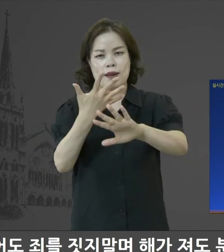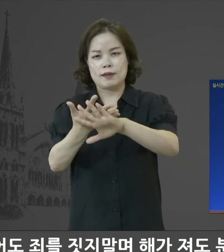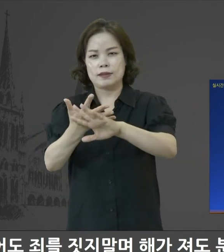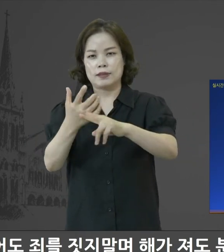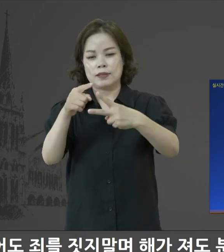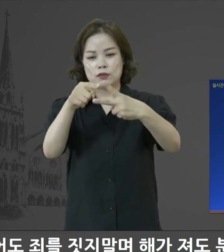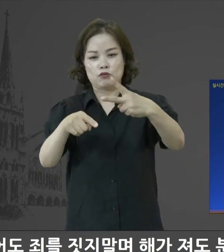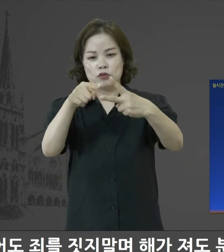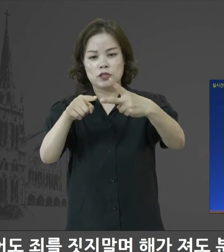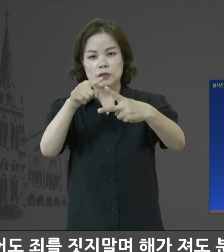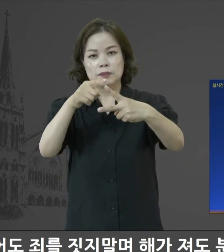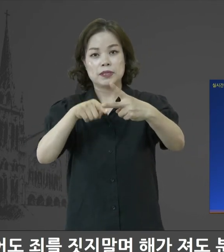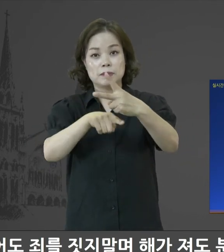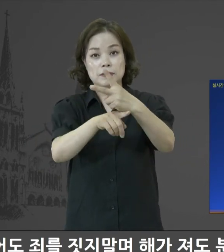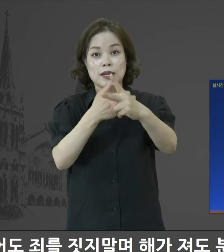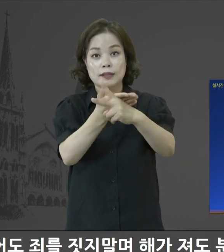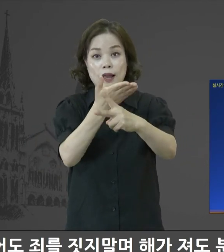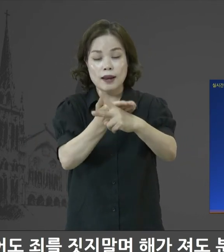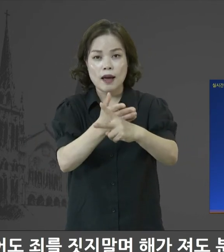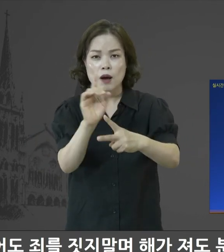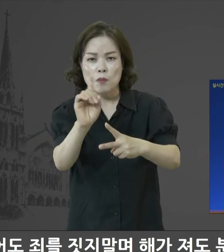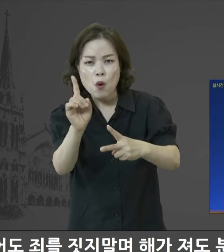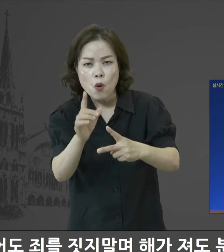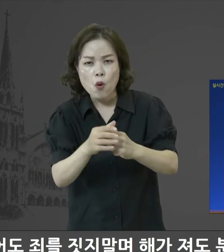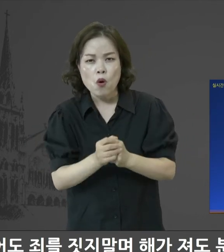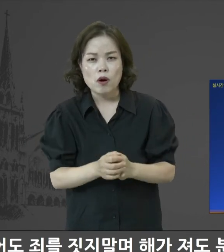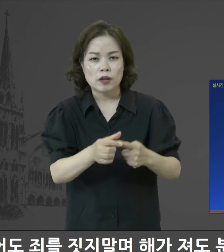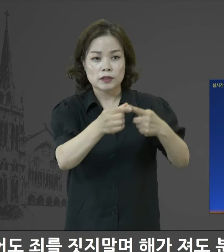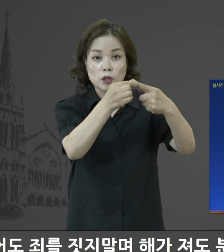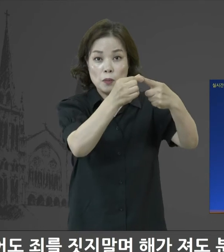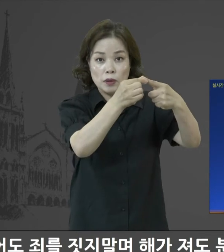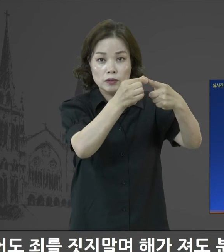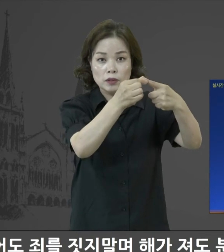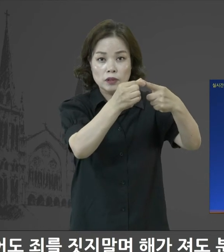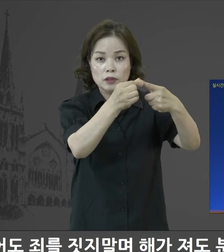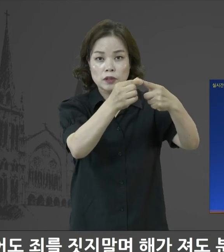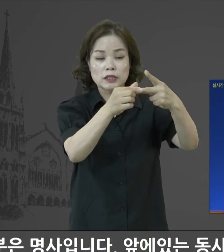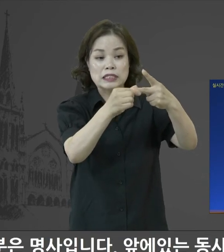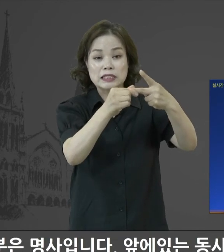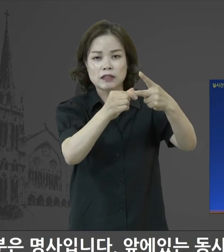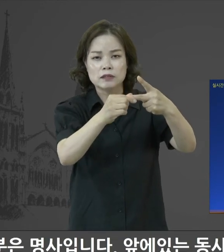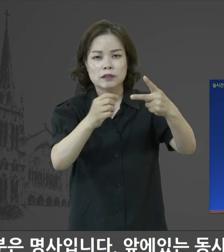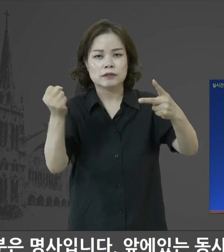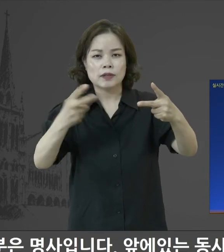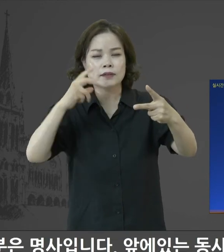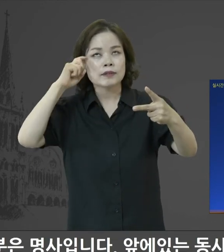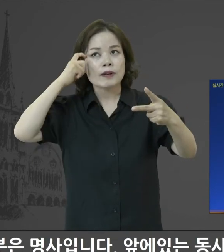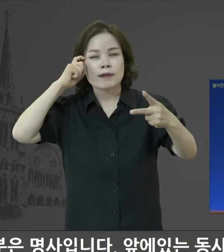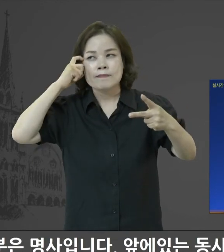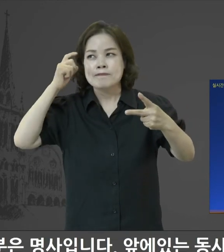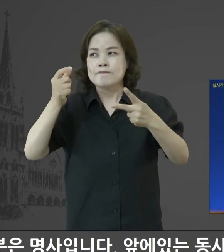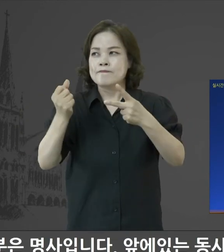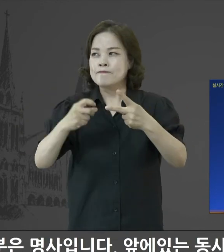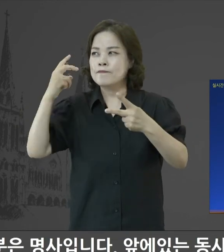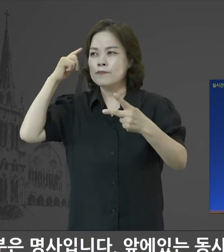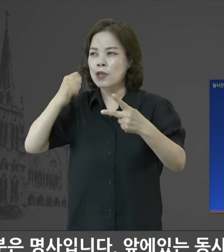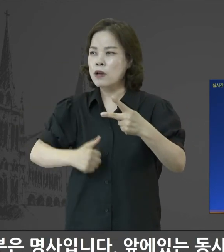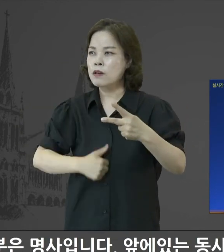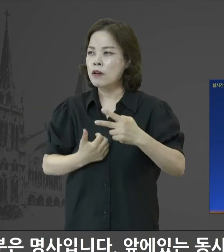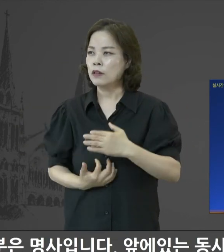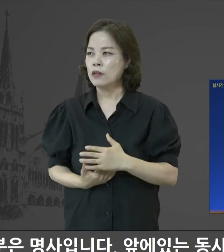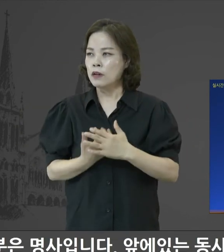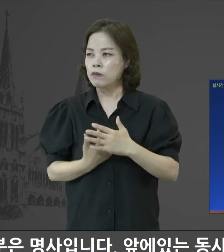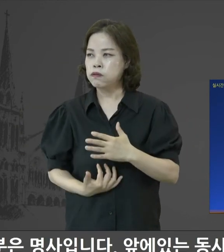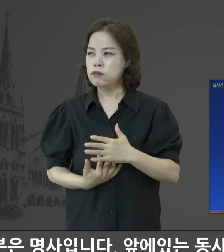단어예요. 어떤 단어냐면, 뒤에 있는 분내다라는 단어는 곱씹는 거예요. 그래서